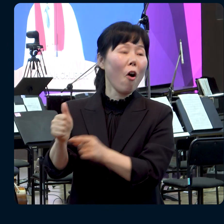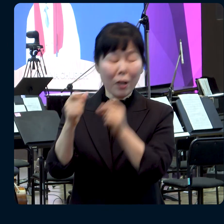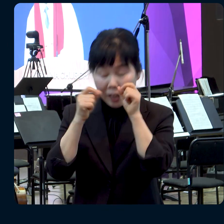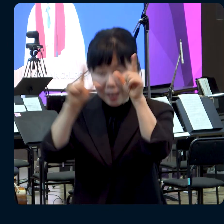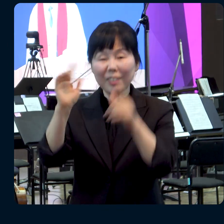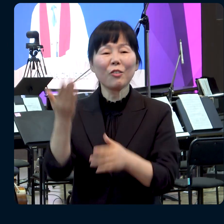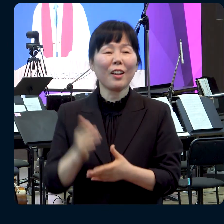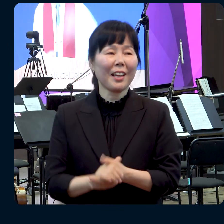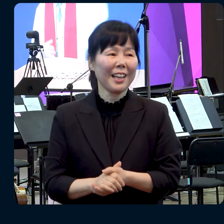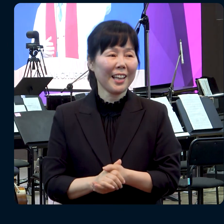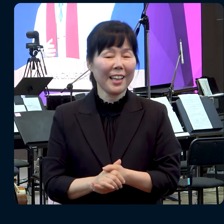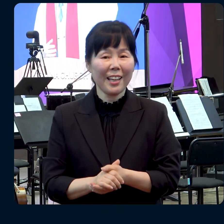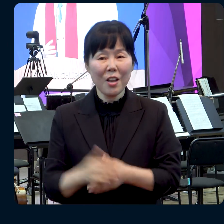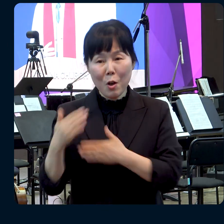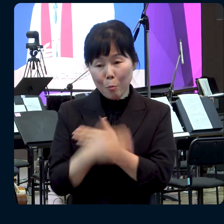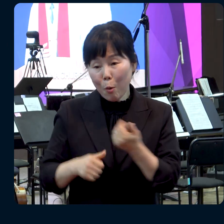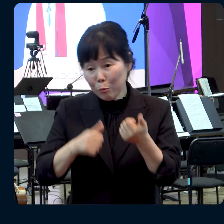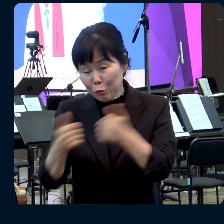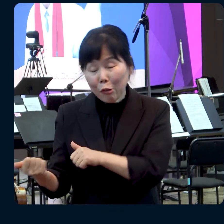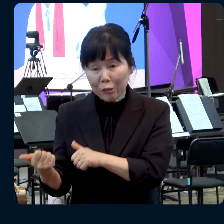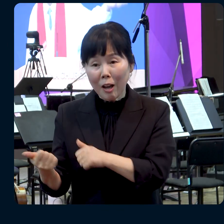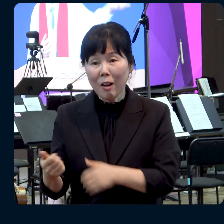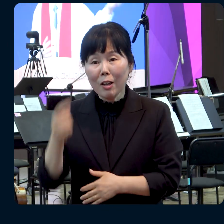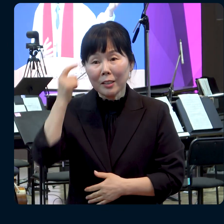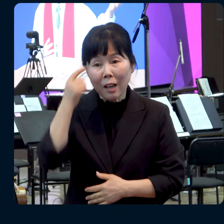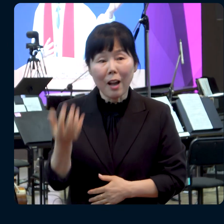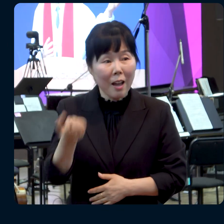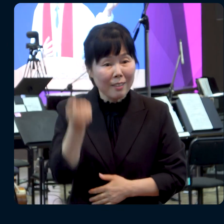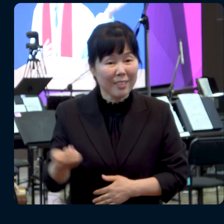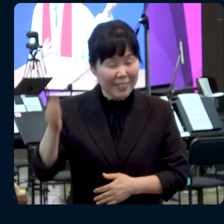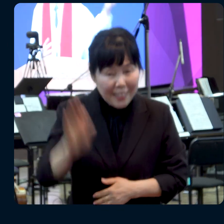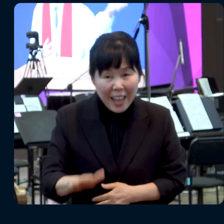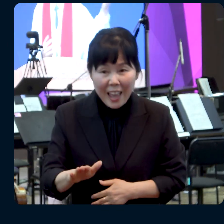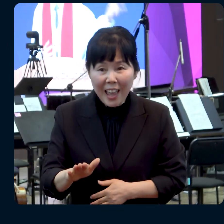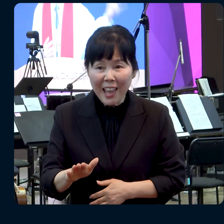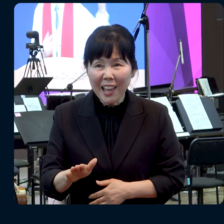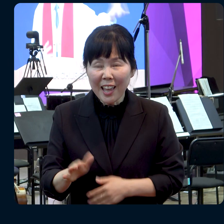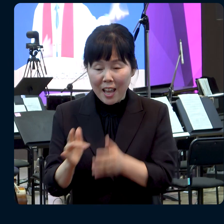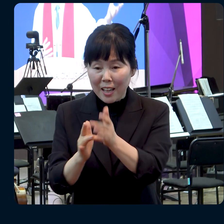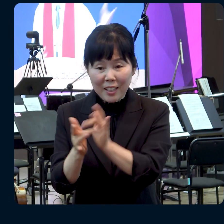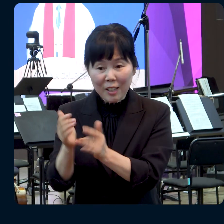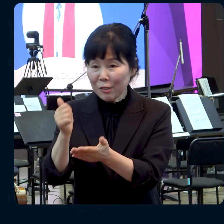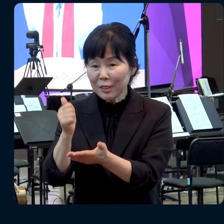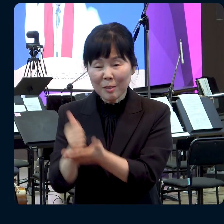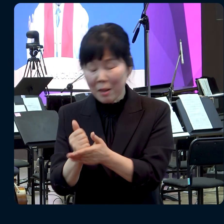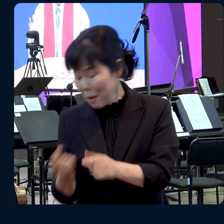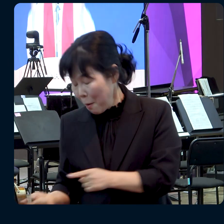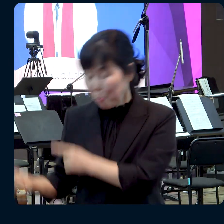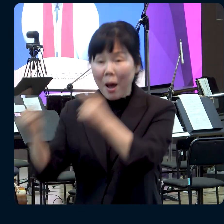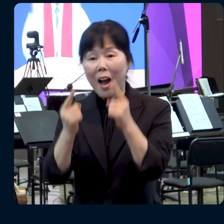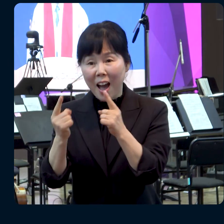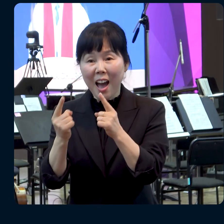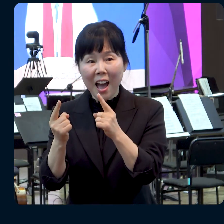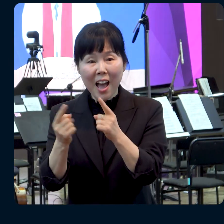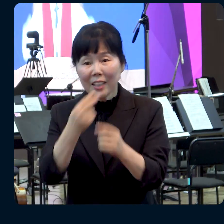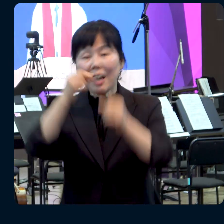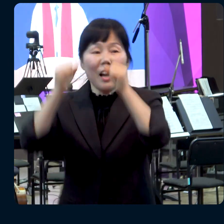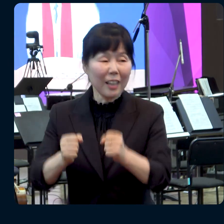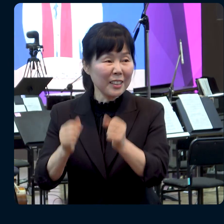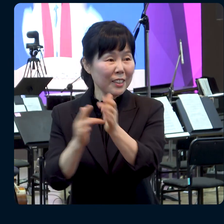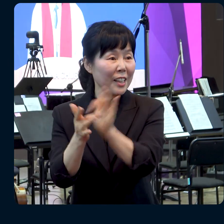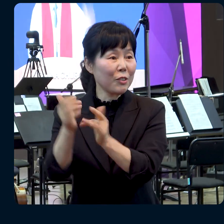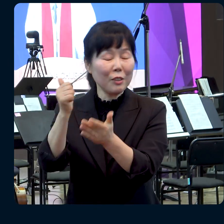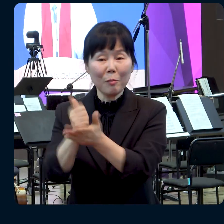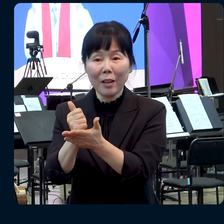거예요. 시신을 잃어버린 줄 알고 그렇게 고통했는데, 아니 그거 시신이 아니라 살아계신 주님이 자기